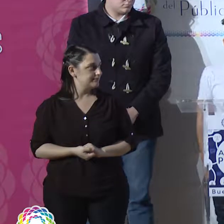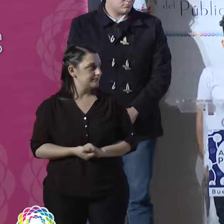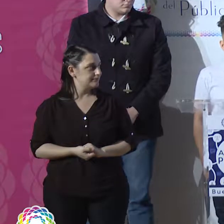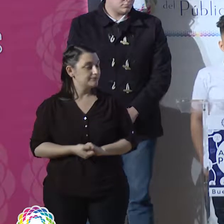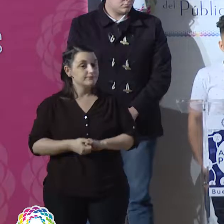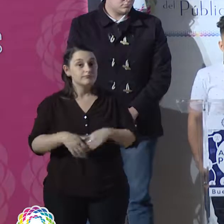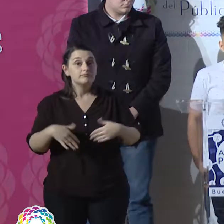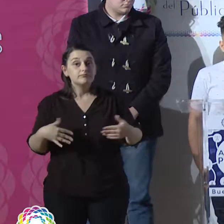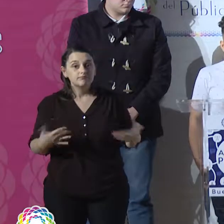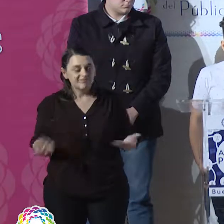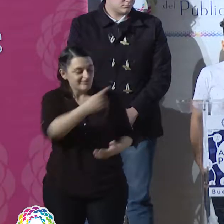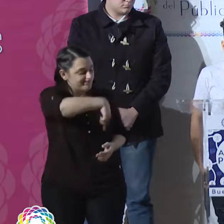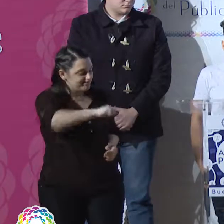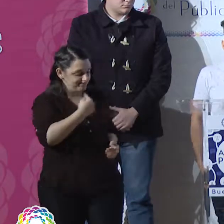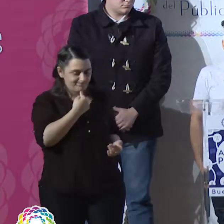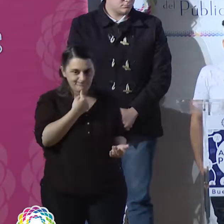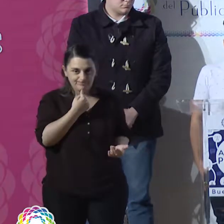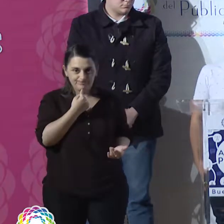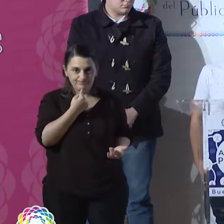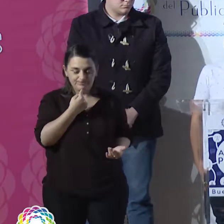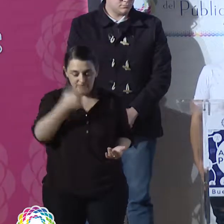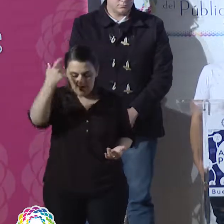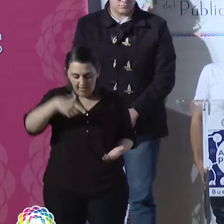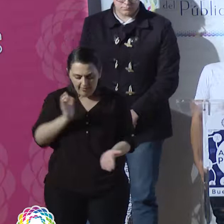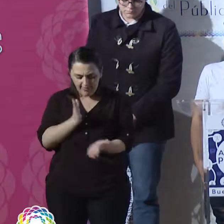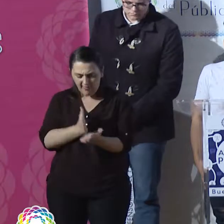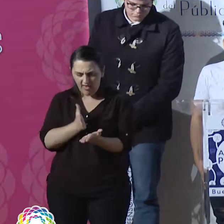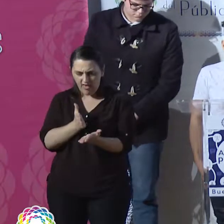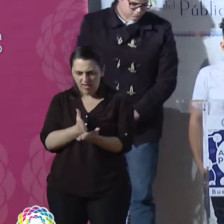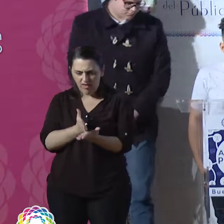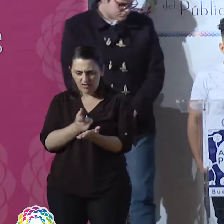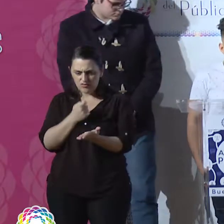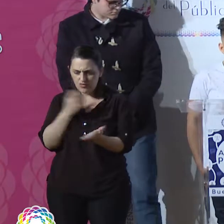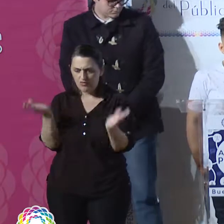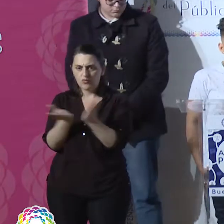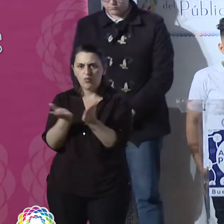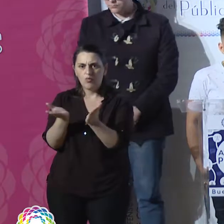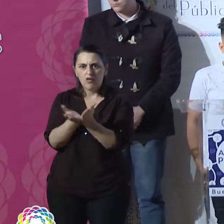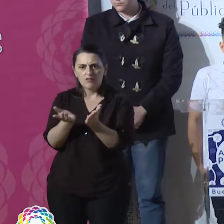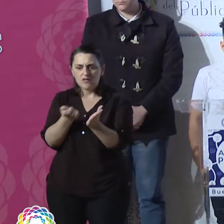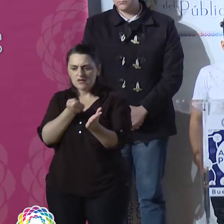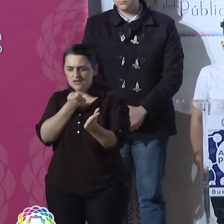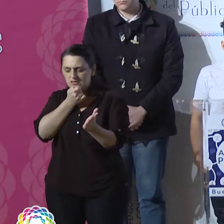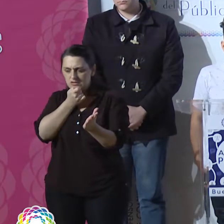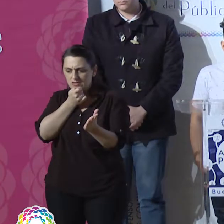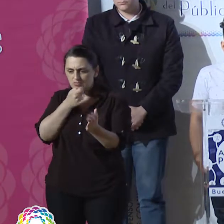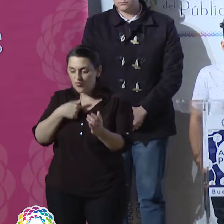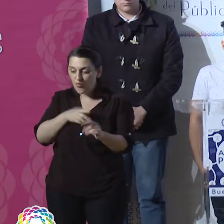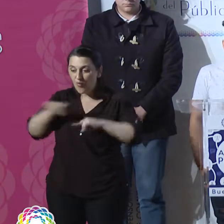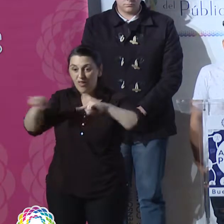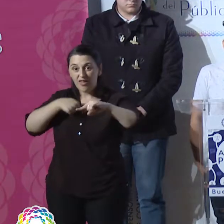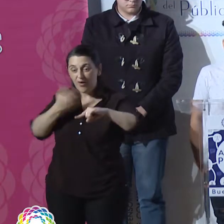entonces surge una pregunta que derecho tengo yo o nosotros como estudiantes a practicar la orientación que elegimos